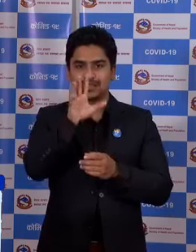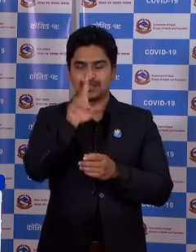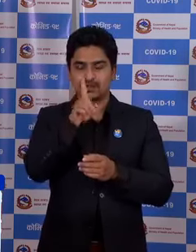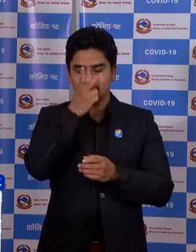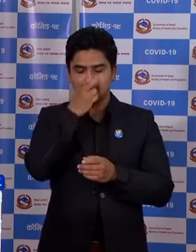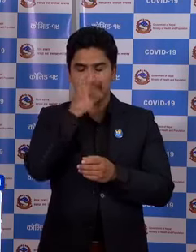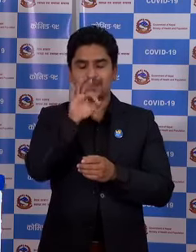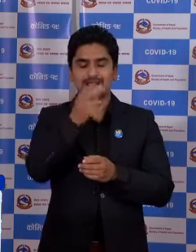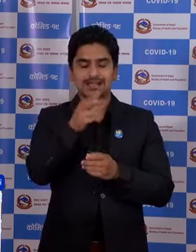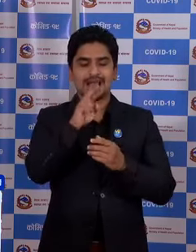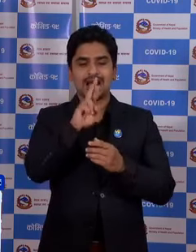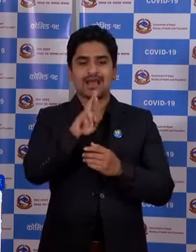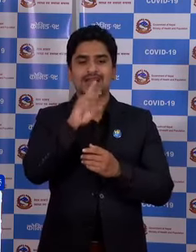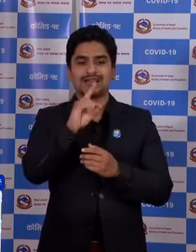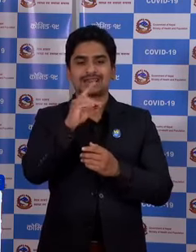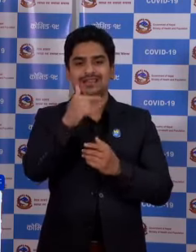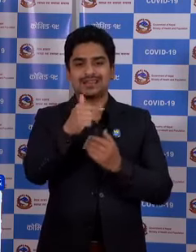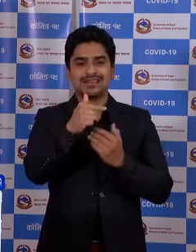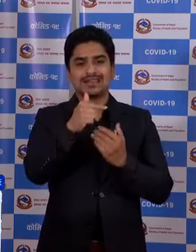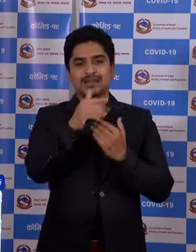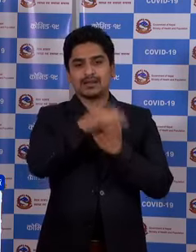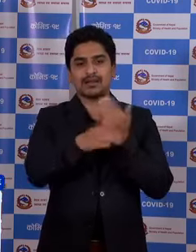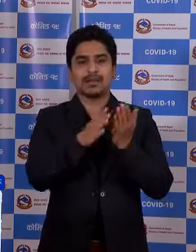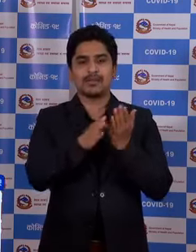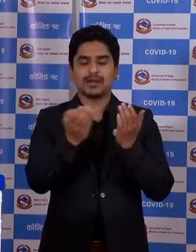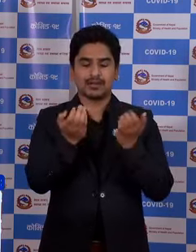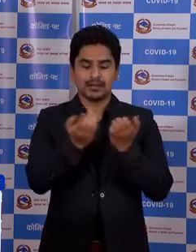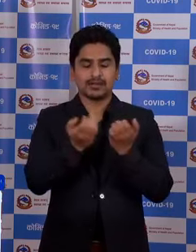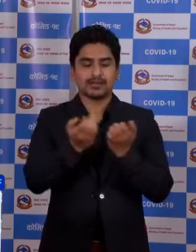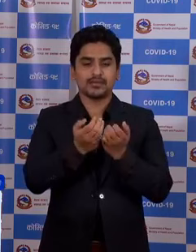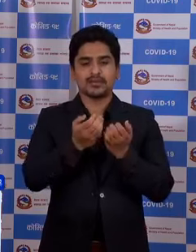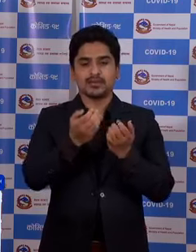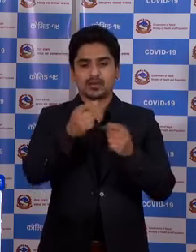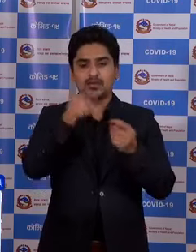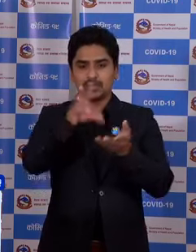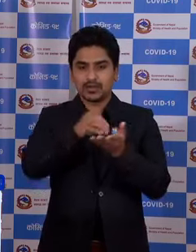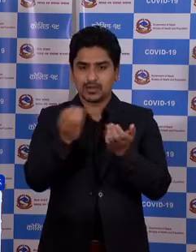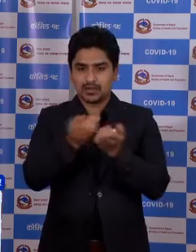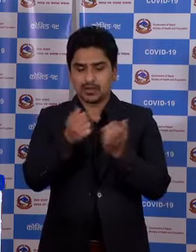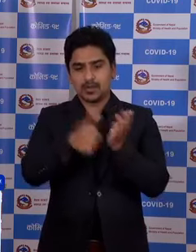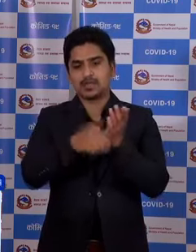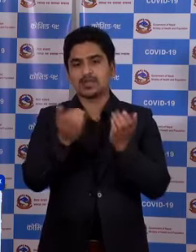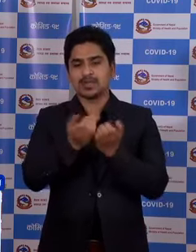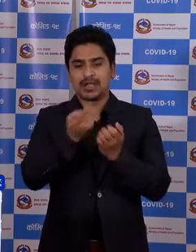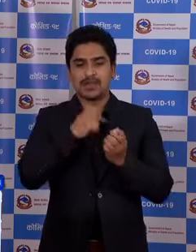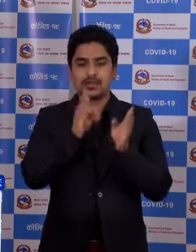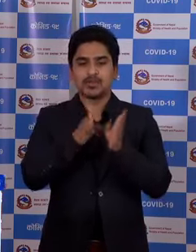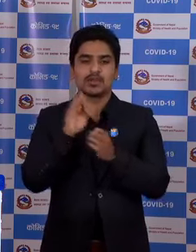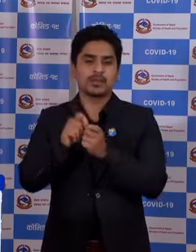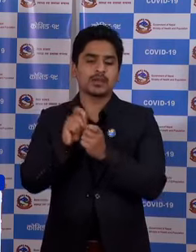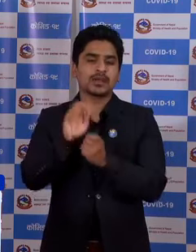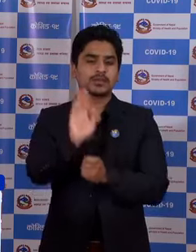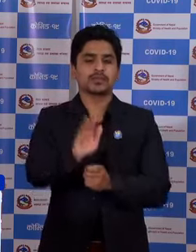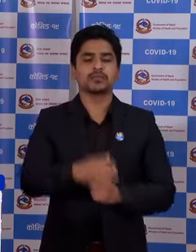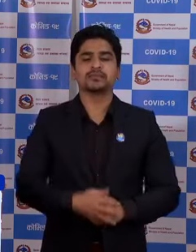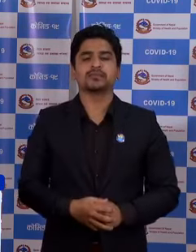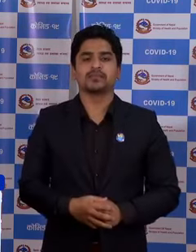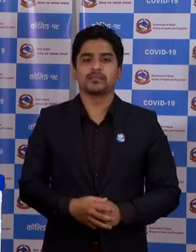250 जना आरडिटी विधिबाट परीक्षण गर्नको निम्ति नमुना सङ्कलन गर्ने र परीक्षण गर्ने हामीले योजना बनाएका